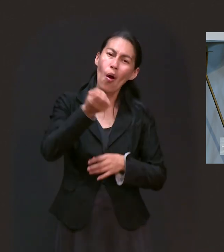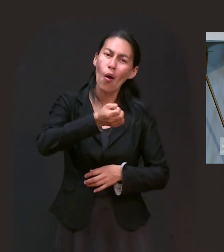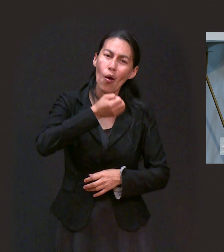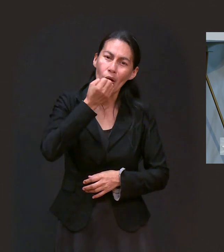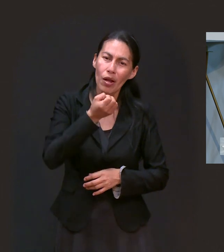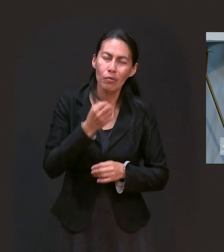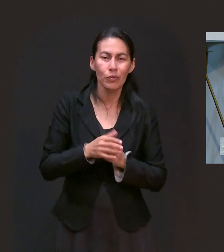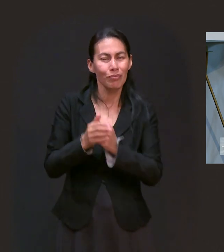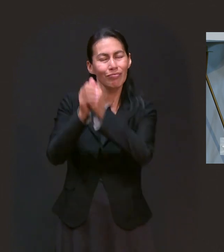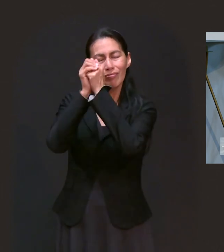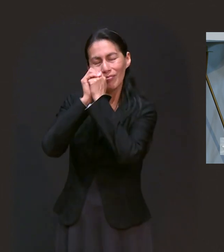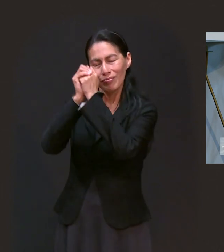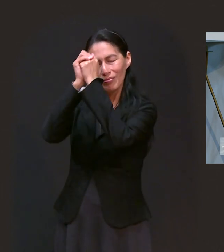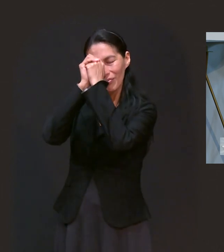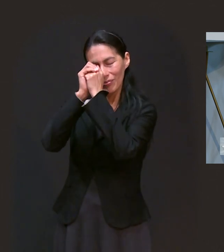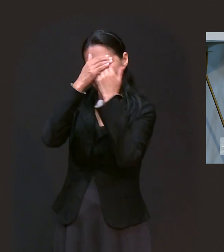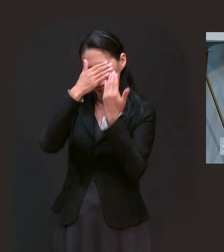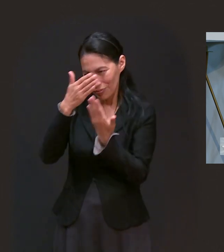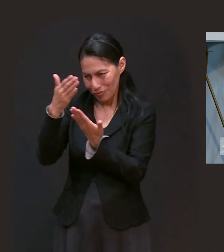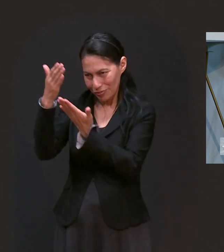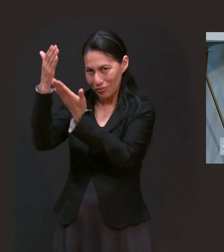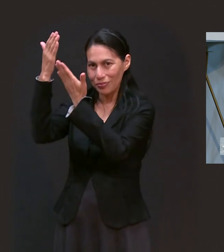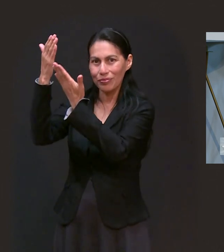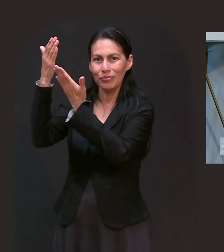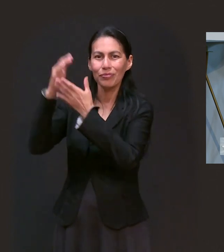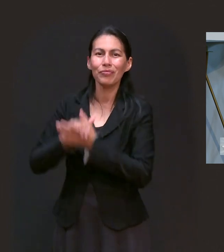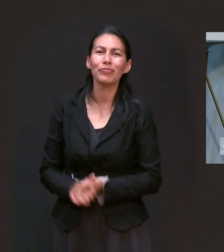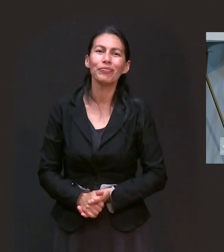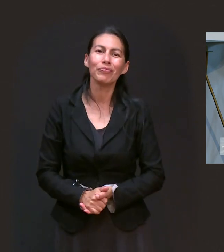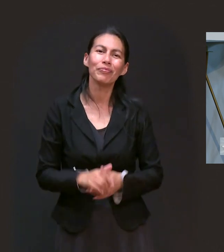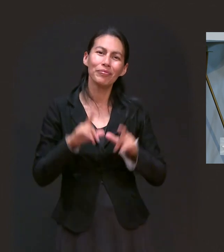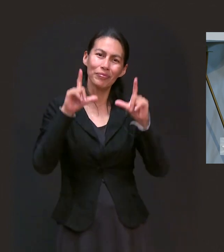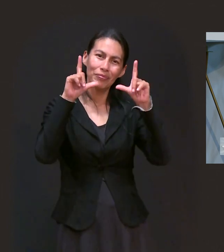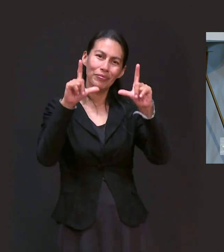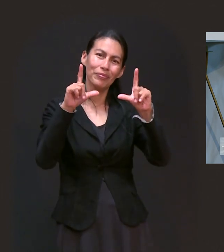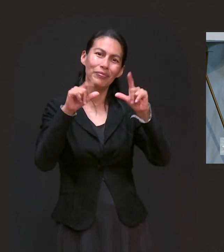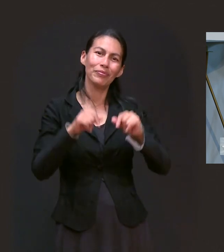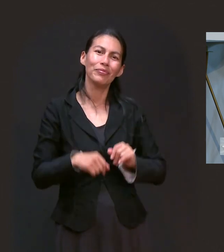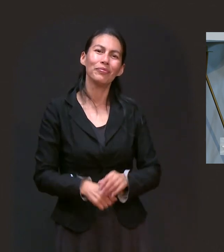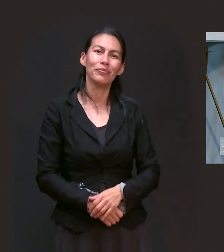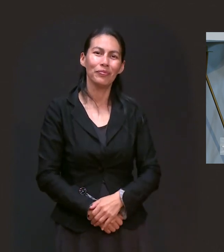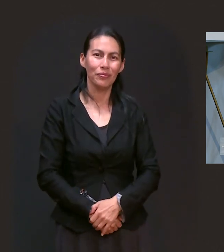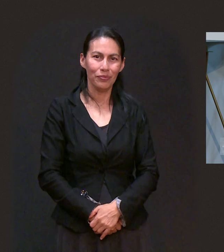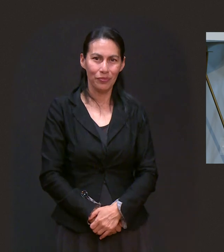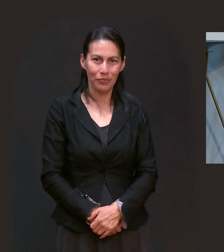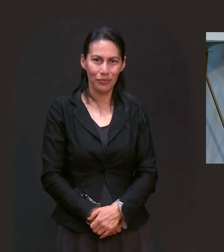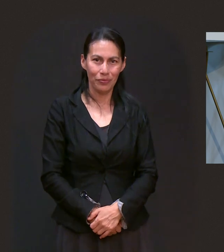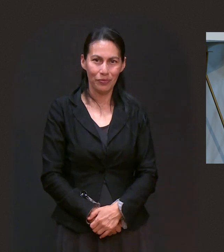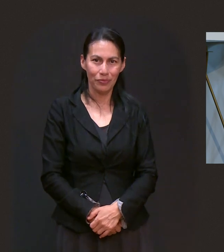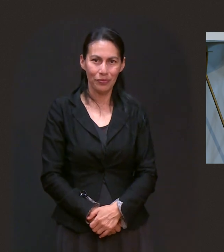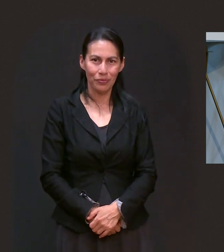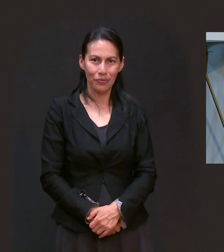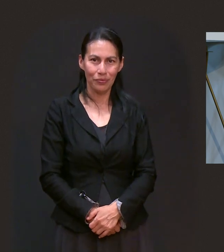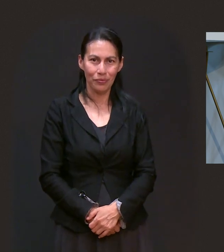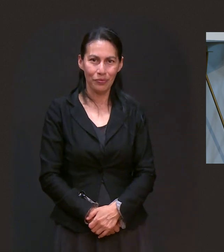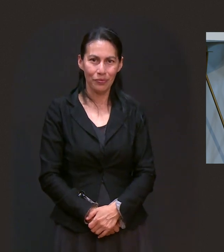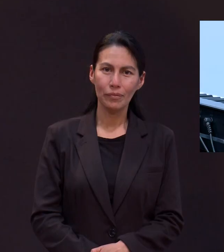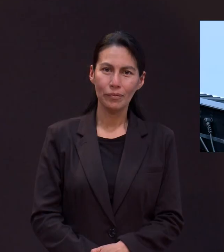a orar por estas peticiones y alabar a dios por estos agradecimientos escuchemos